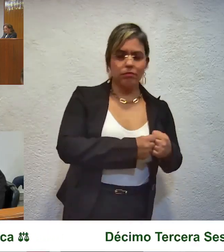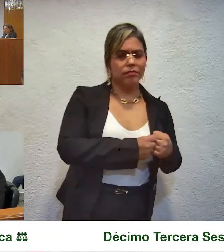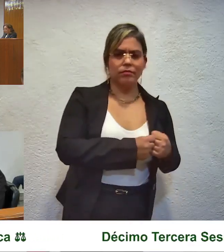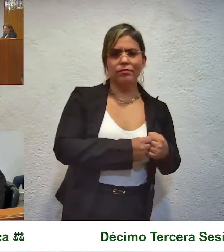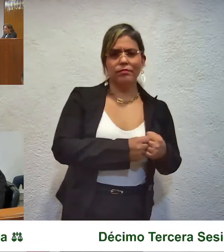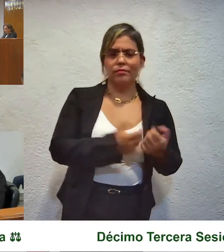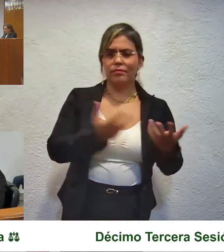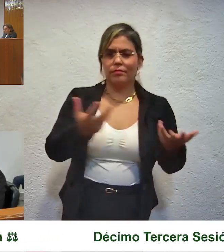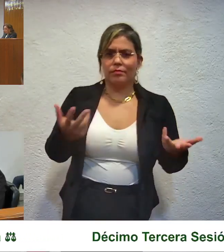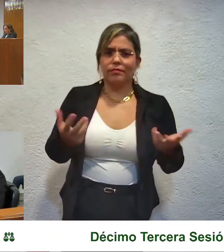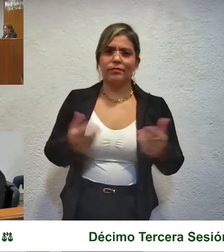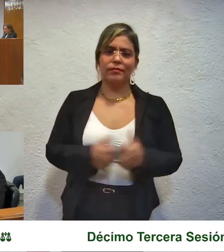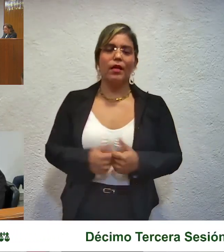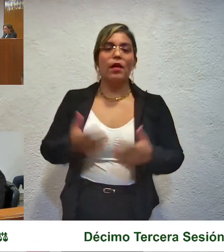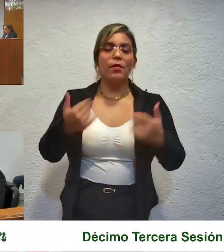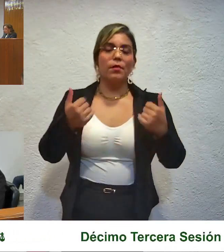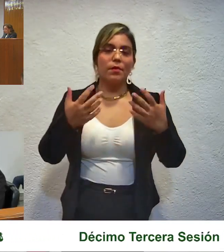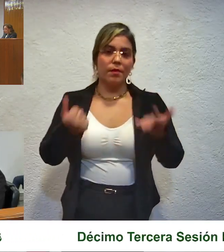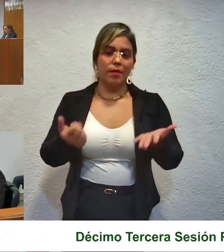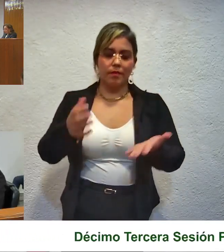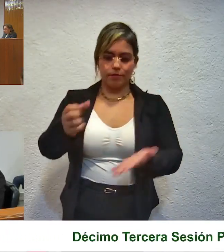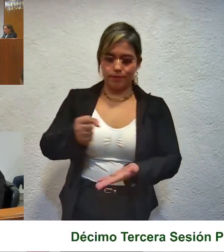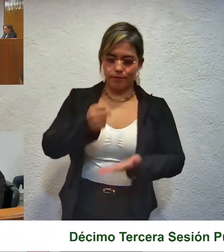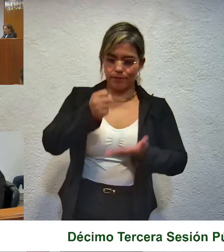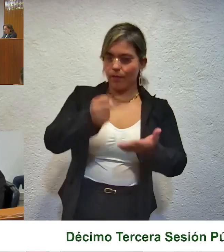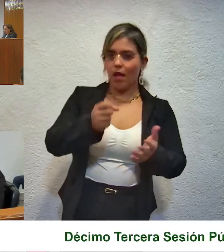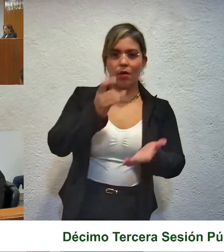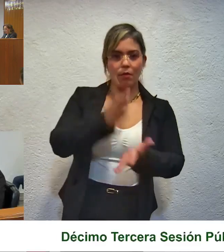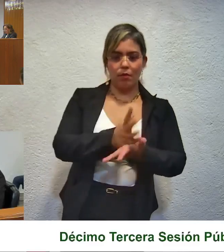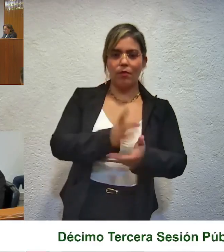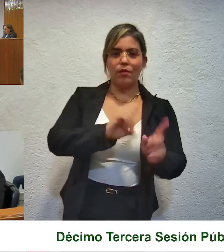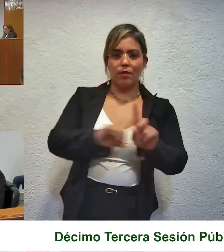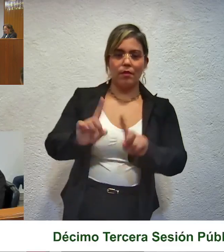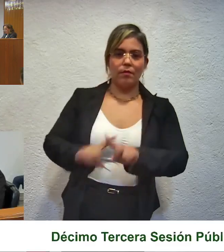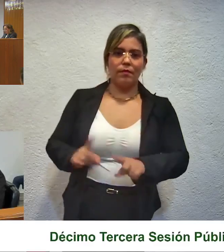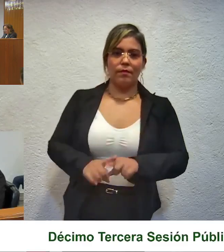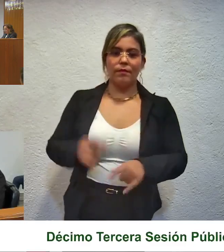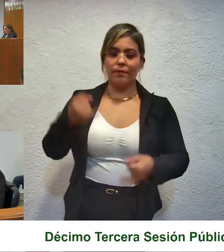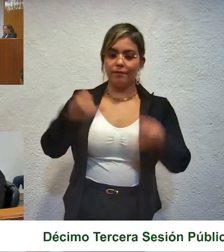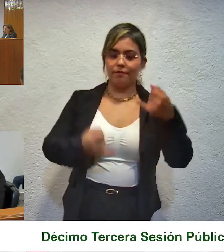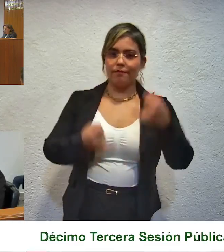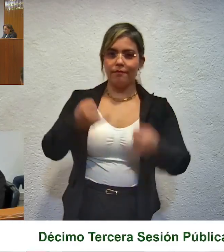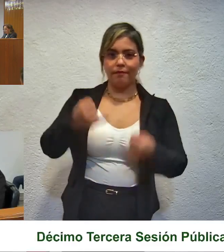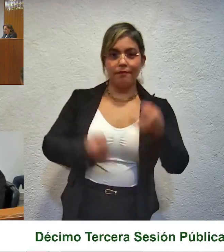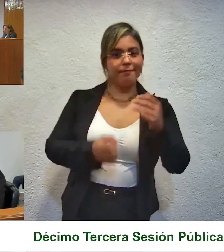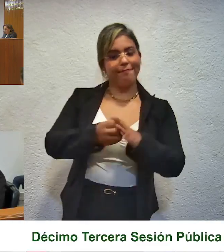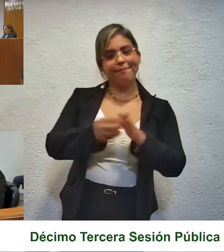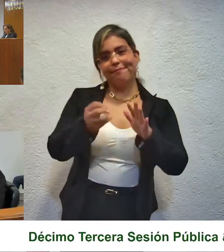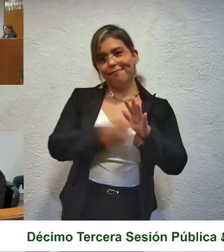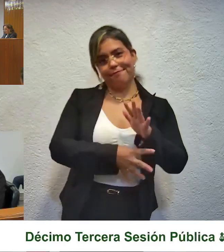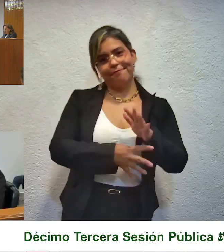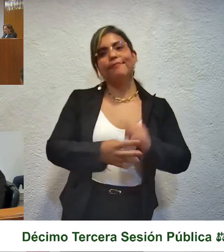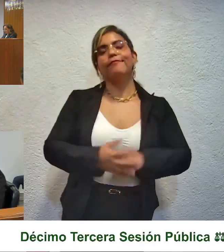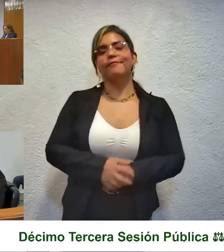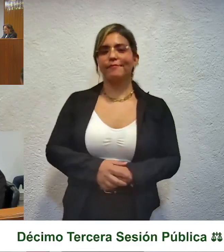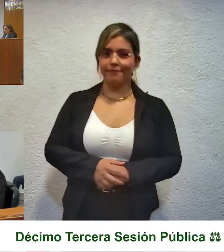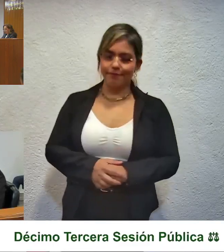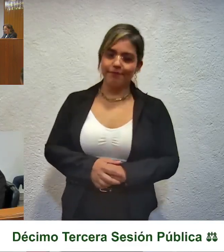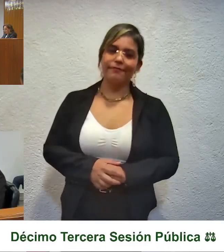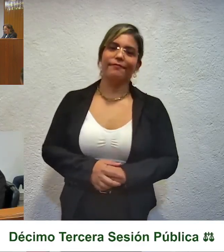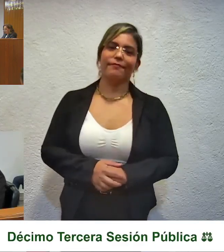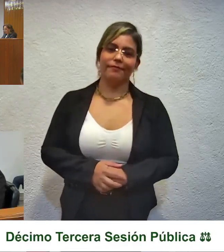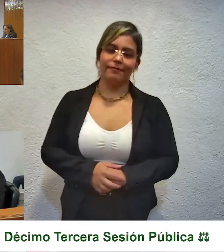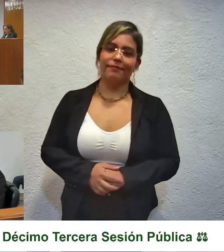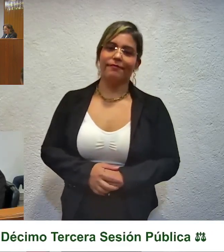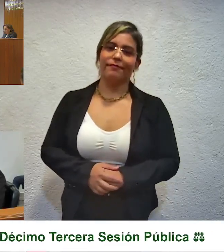relativo a las mismas y su recepción por el elector, de tal manera que el juicio ha quedado sin materia en este punto. Referente